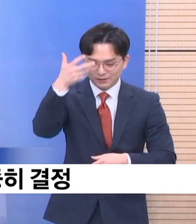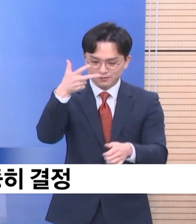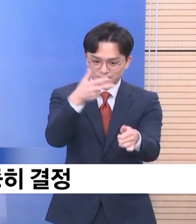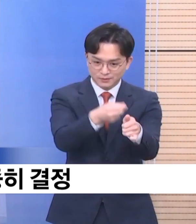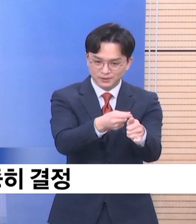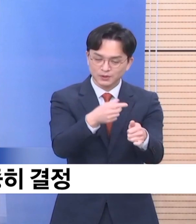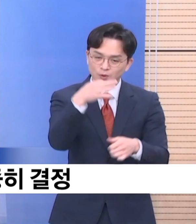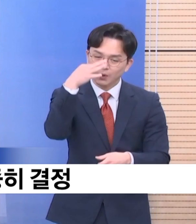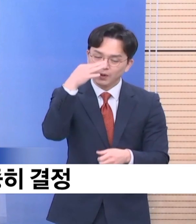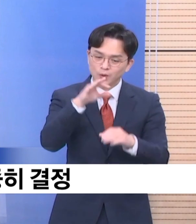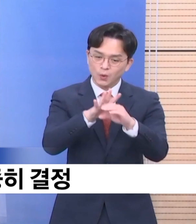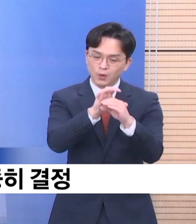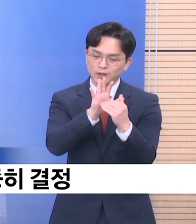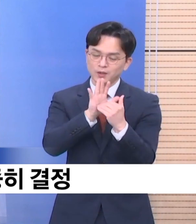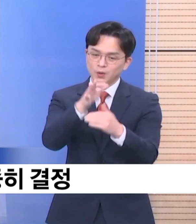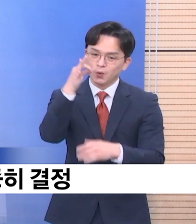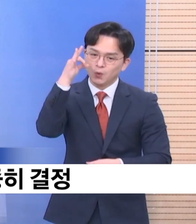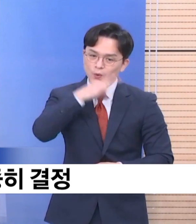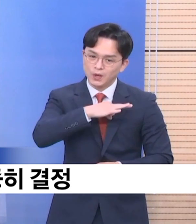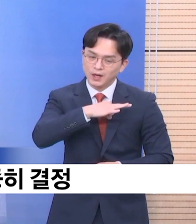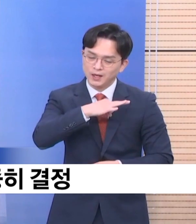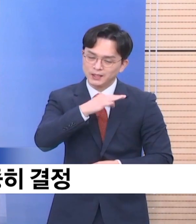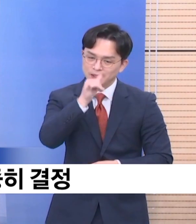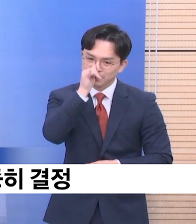대한 자료가 충분히 확보되지 않았으므로